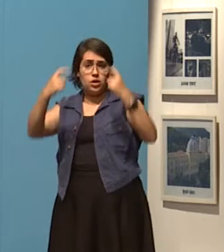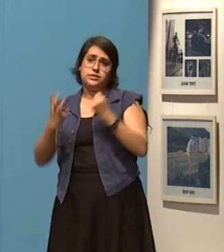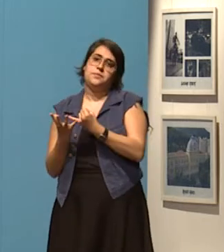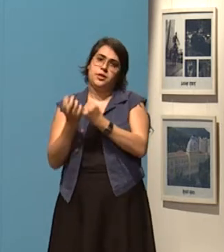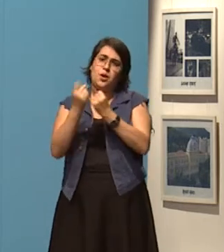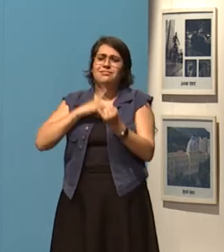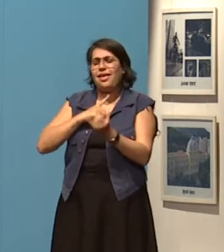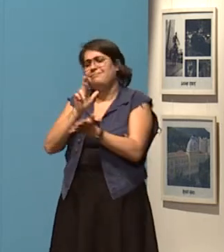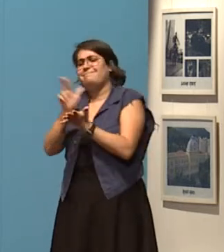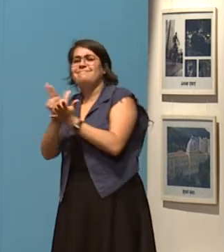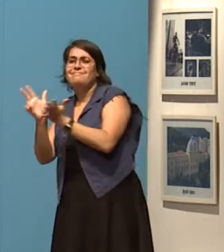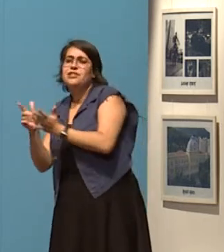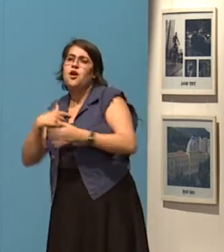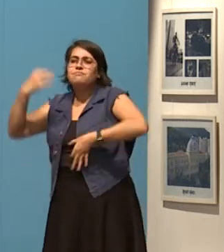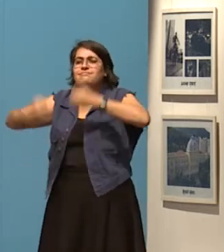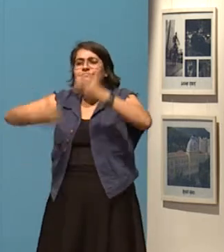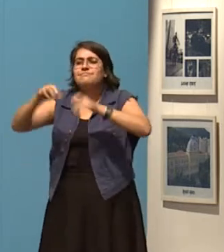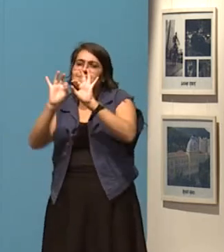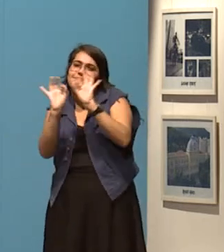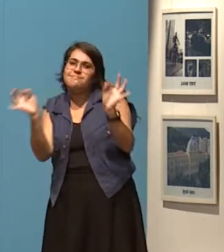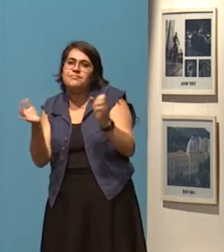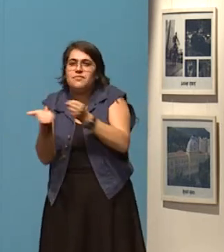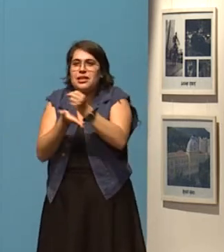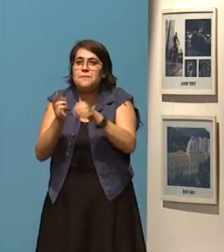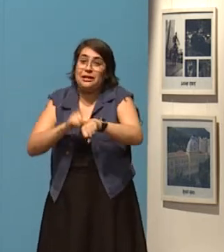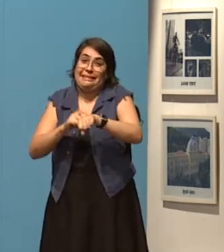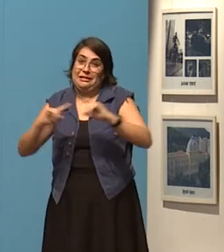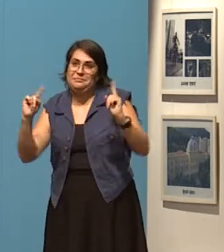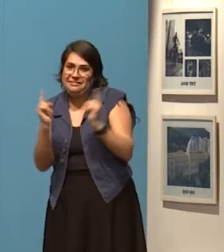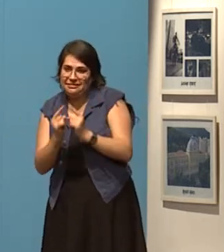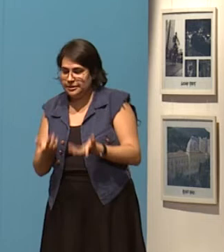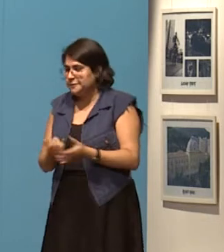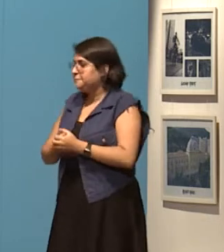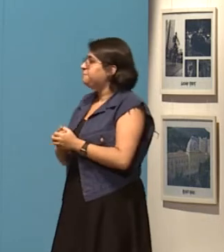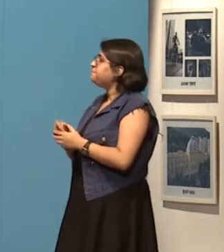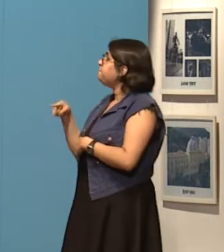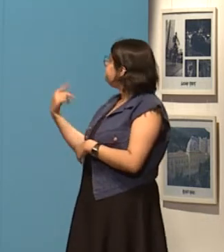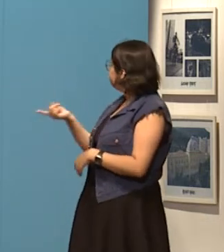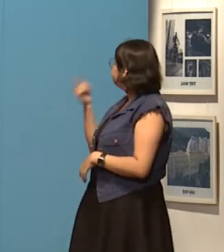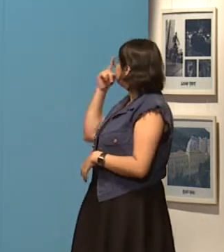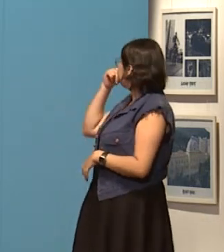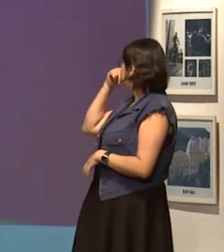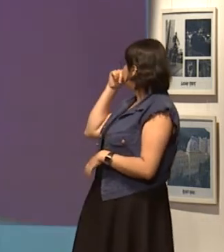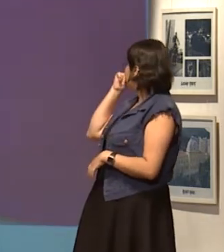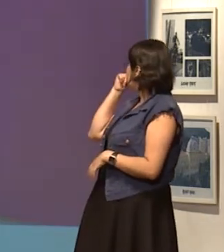isso. Isso é um tipo de violência, o nome dessa violência é violência patrimonial. Eu vou ser bem breve, vou tentar ser um pouco mais